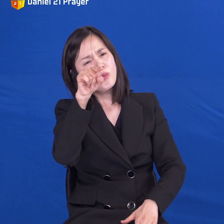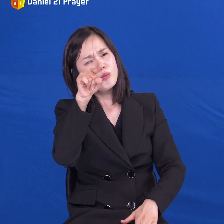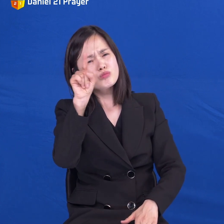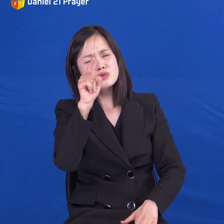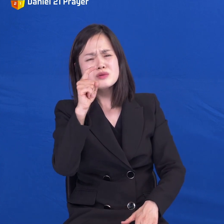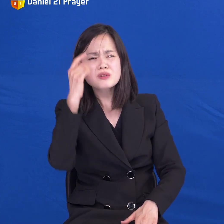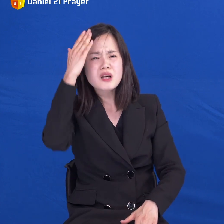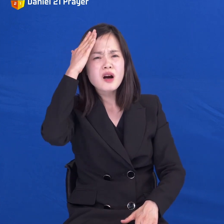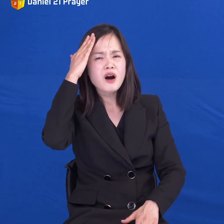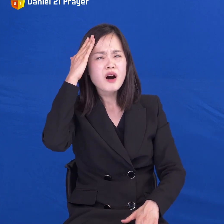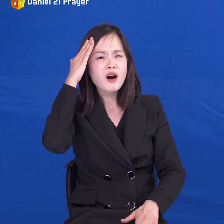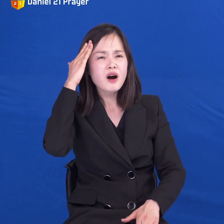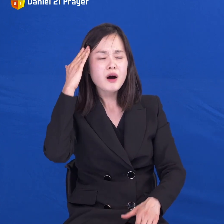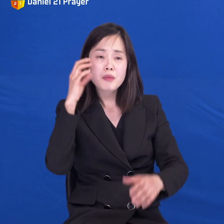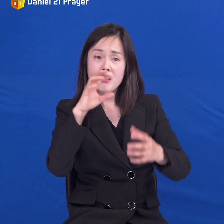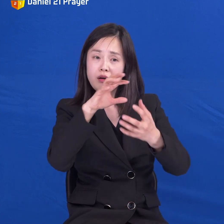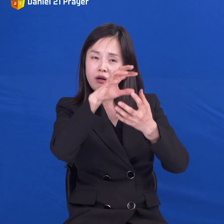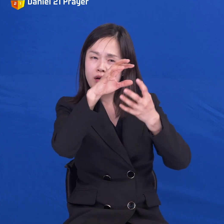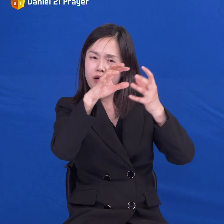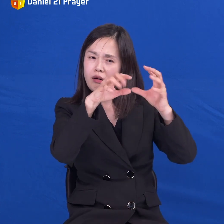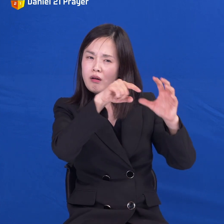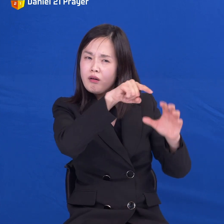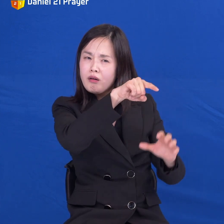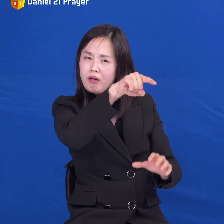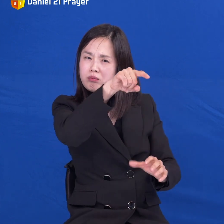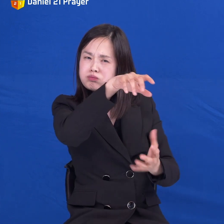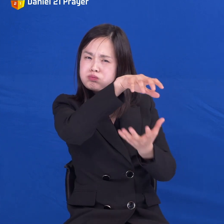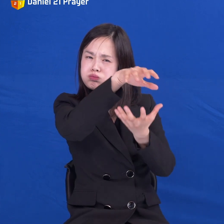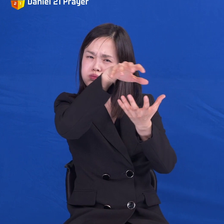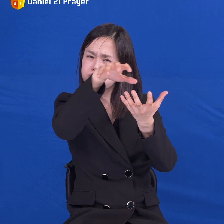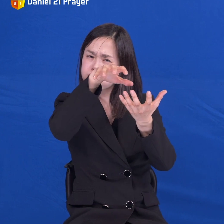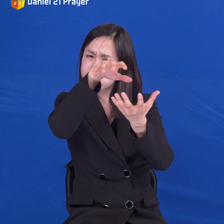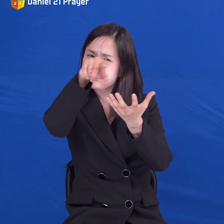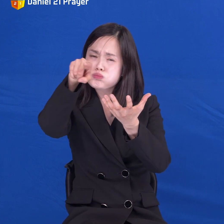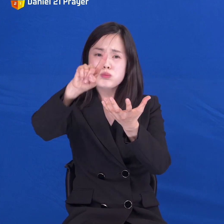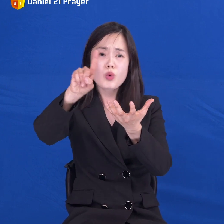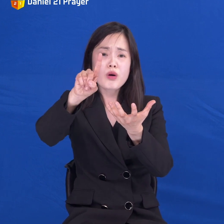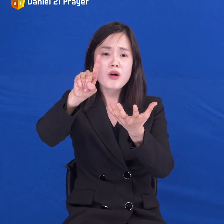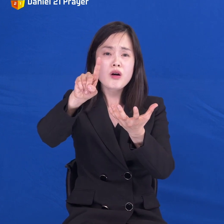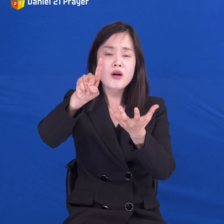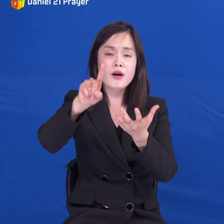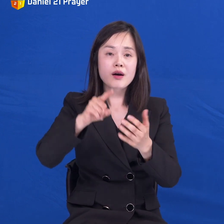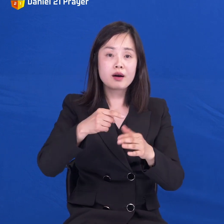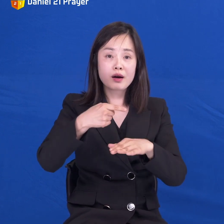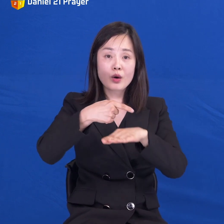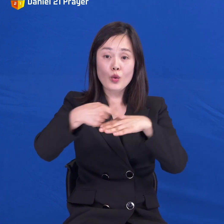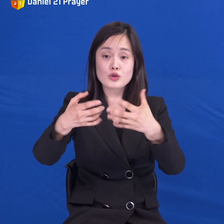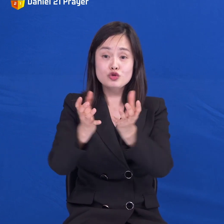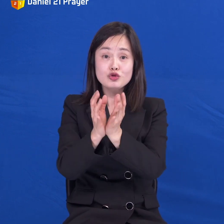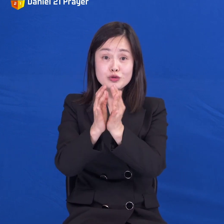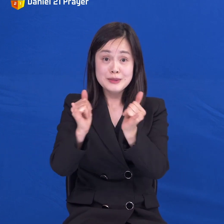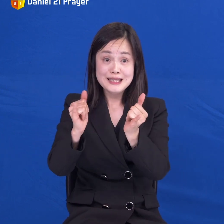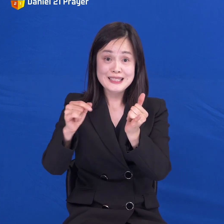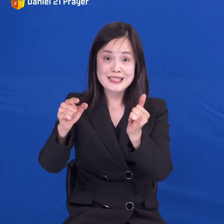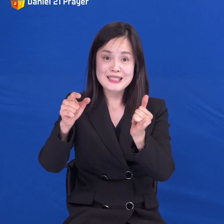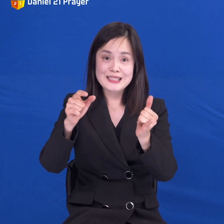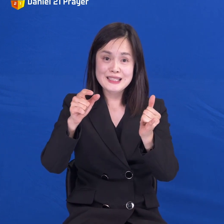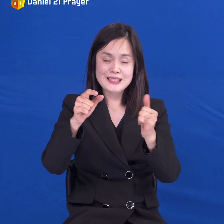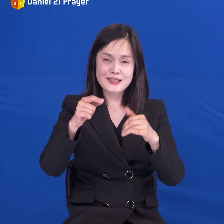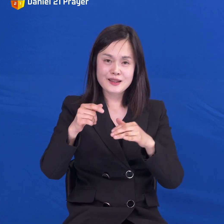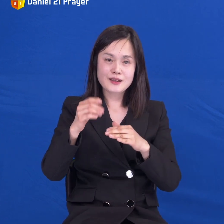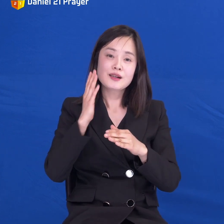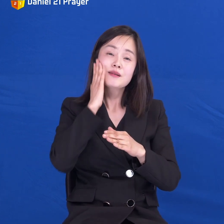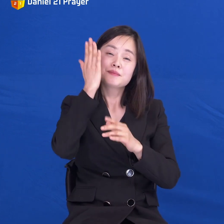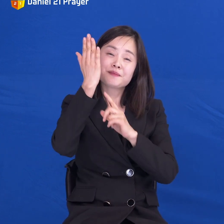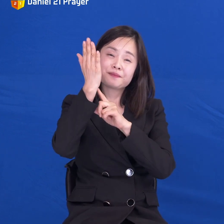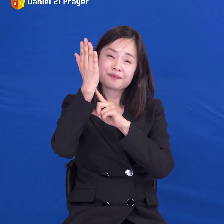지나가더니 교회로 다 오는 거예요. 온 주민들이 바나나 잎을 쓰고 그 비를 뚫고